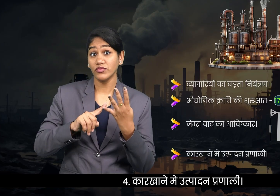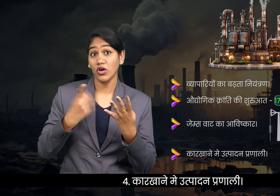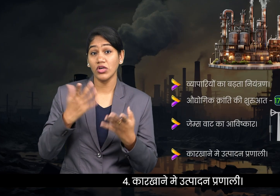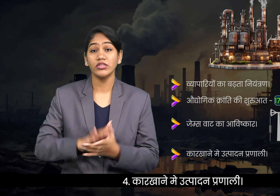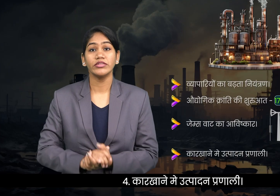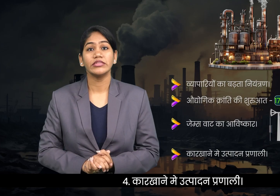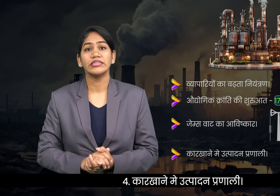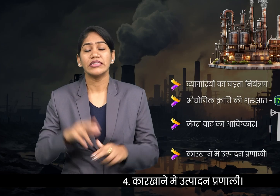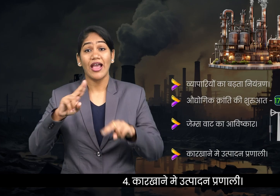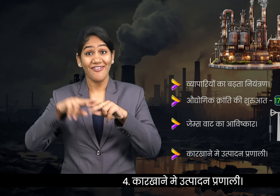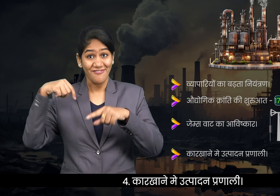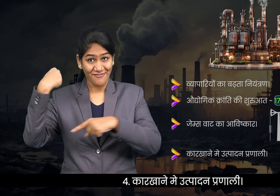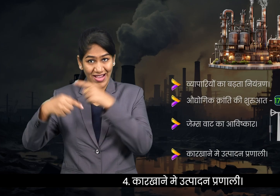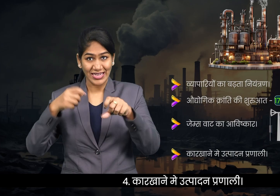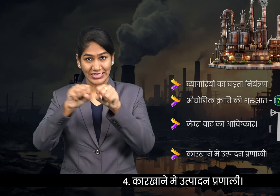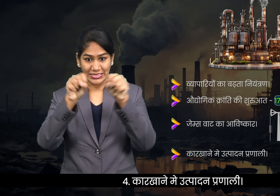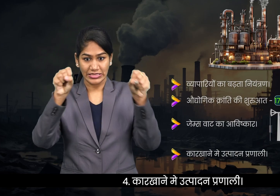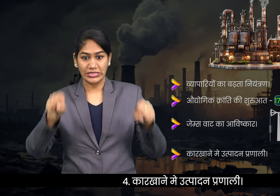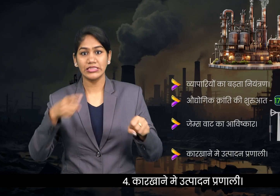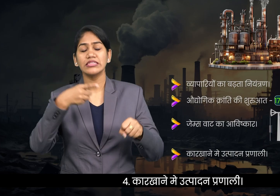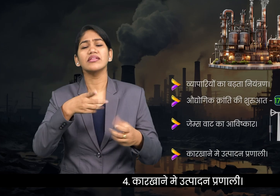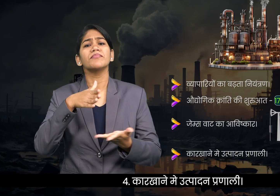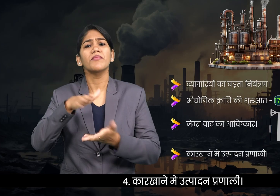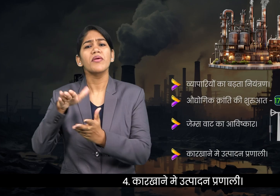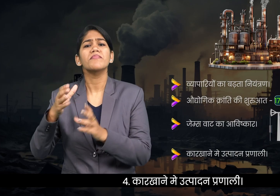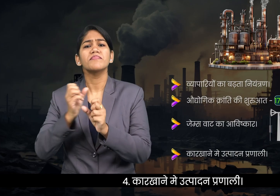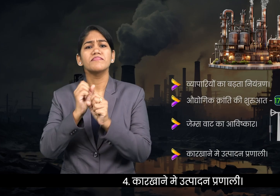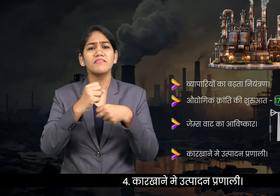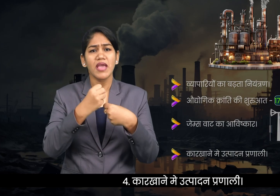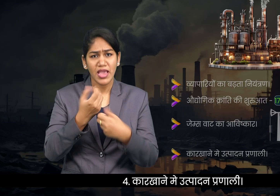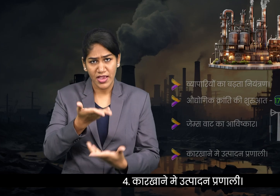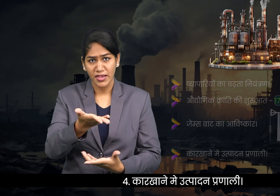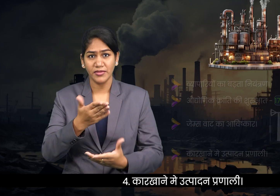4. कारखाने में उत्पादन प्रणाली।